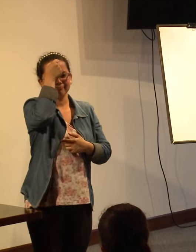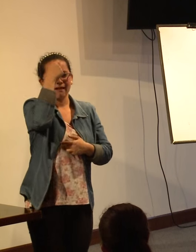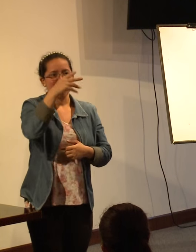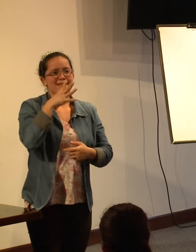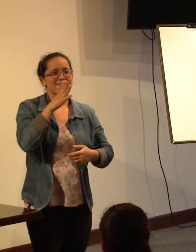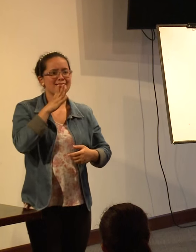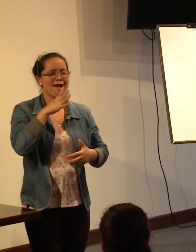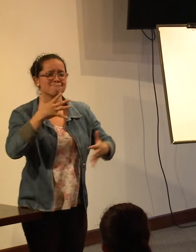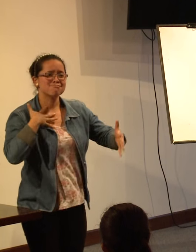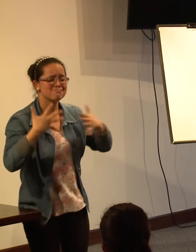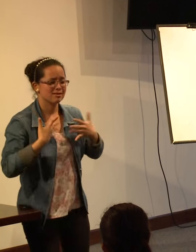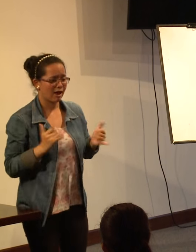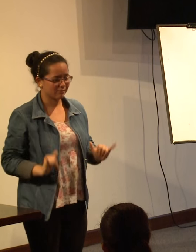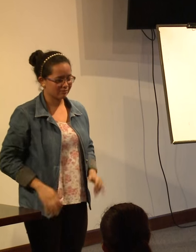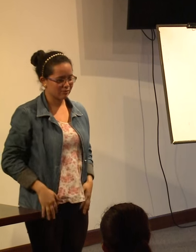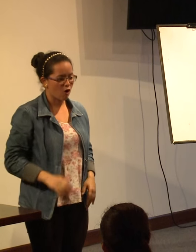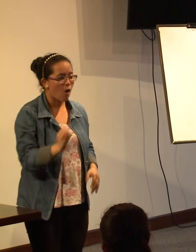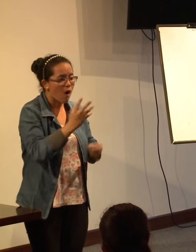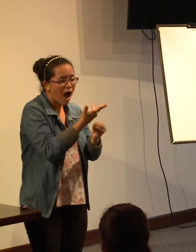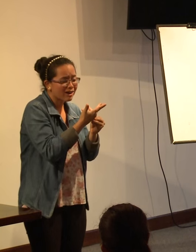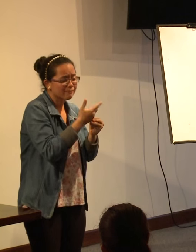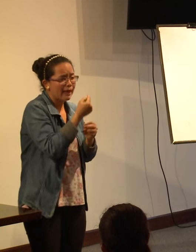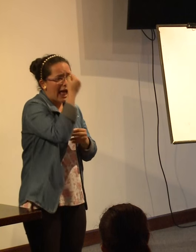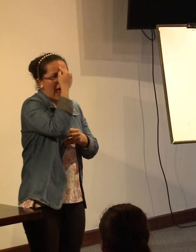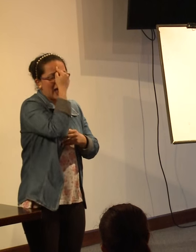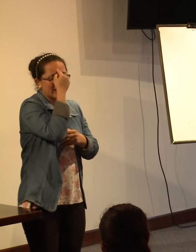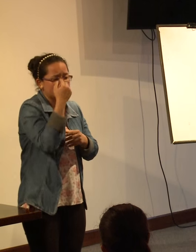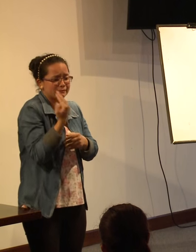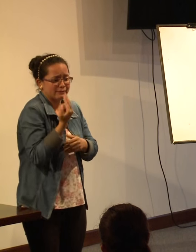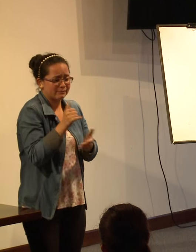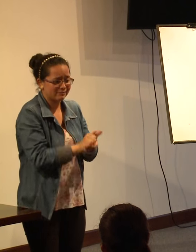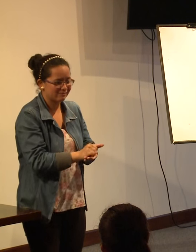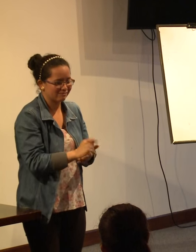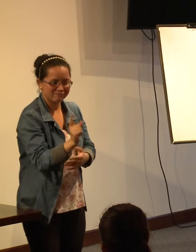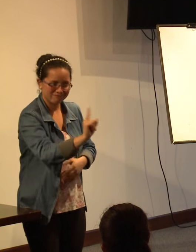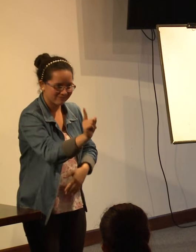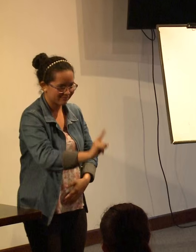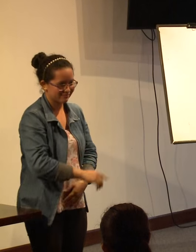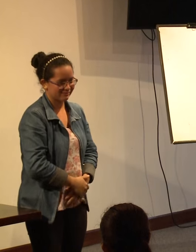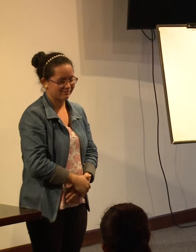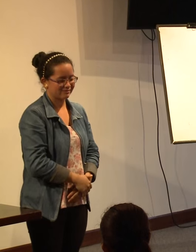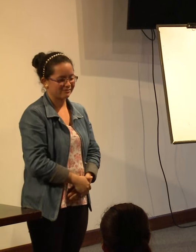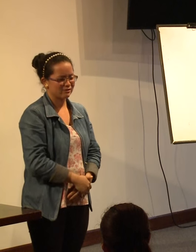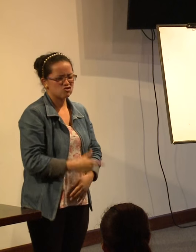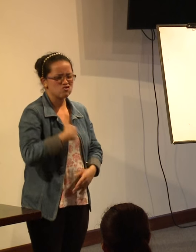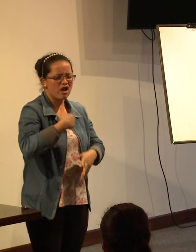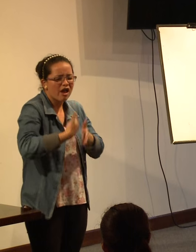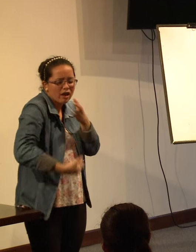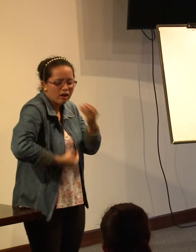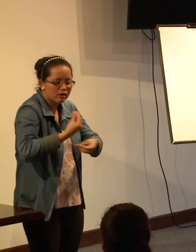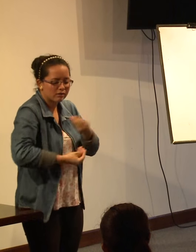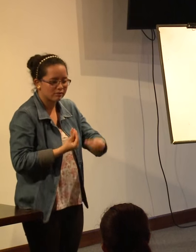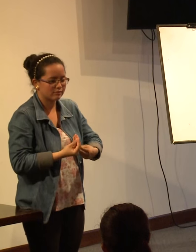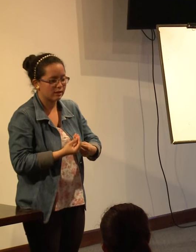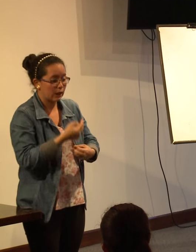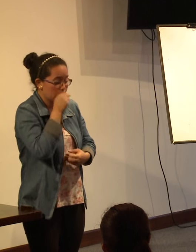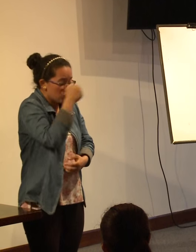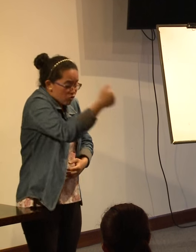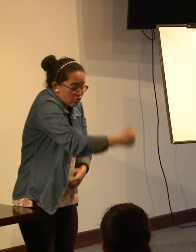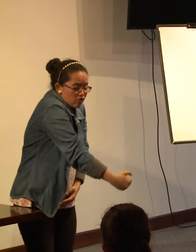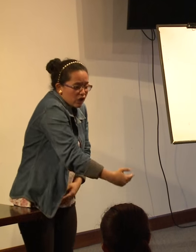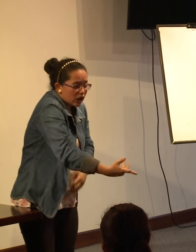una clase de teatro es recitar en un parlamento, y lejos está el teatro de ser solamente eso. ¿Qué hacía yo? Por ejemplo, con los más